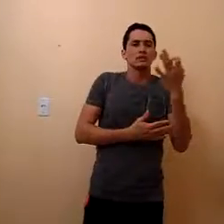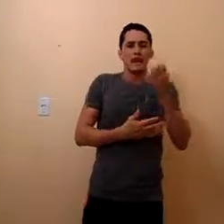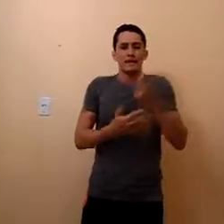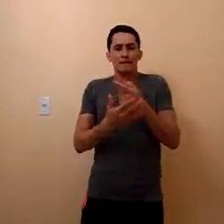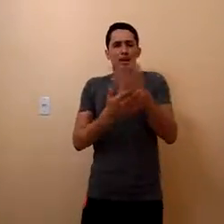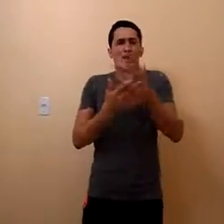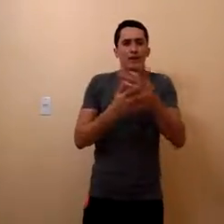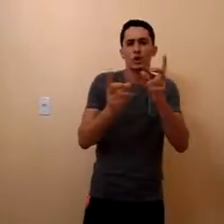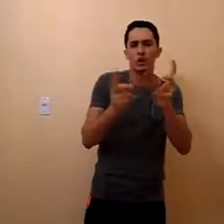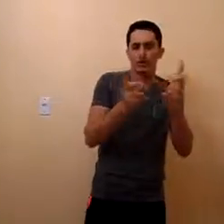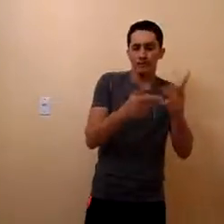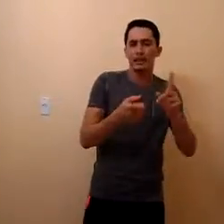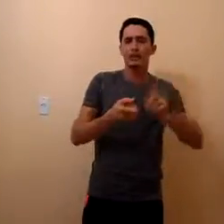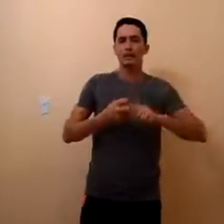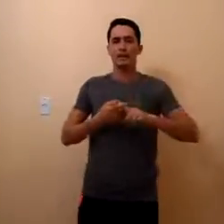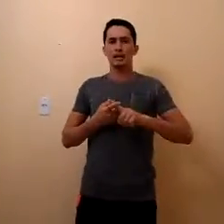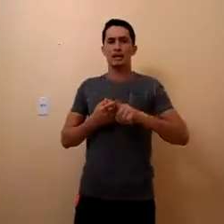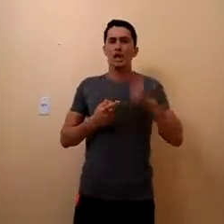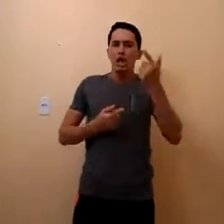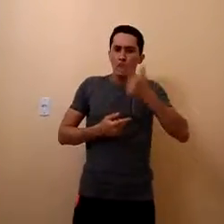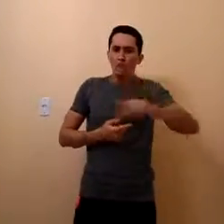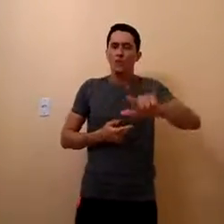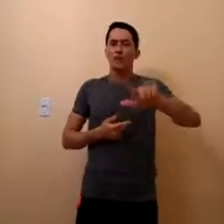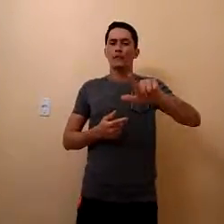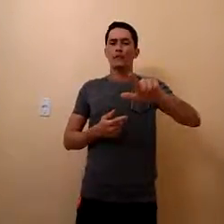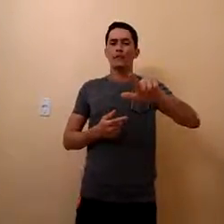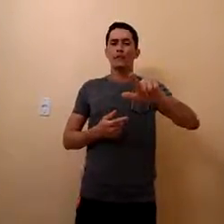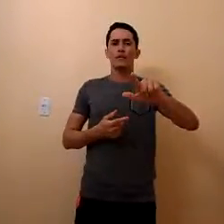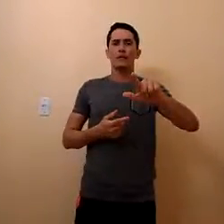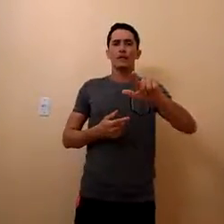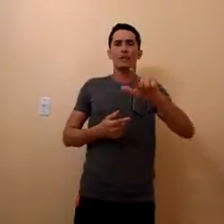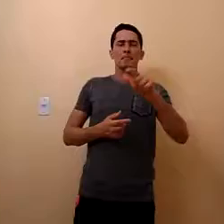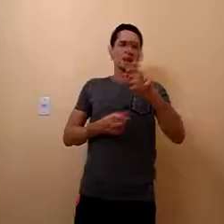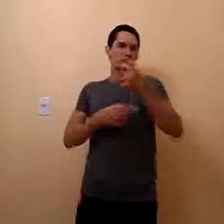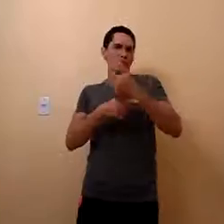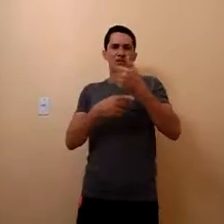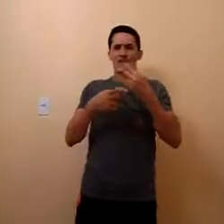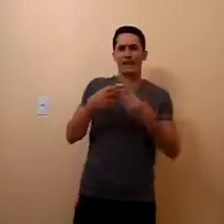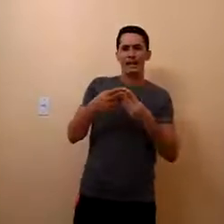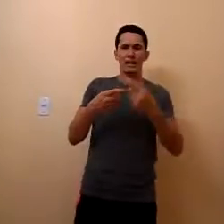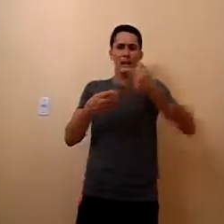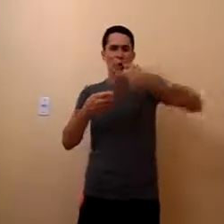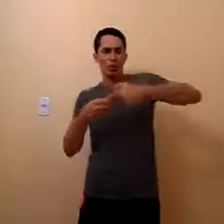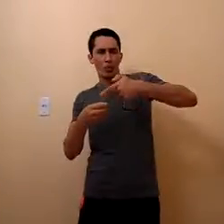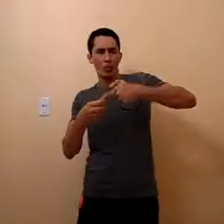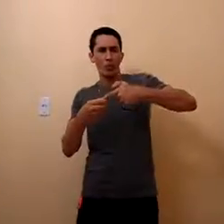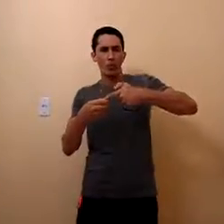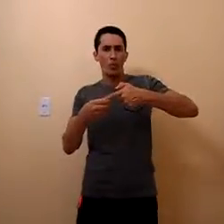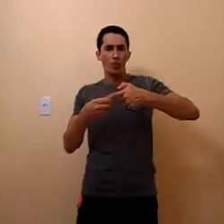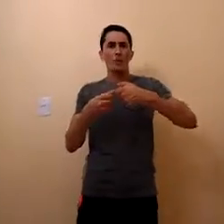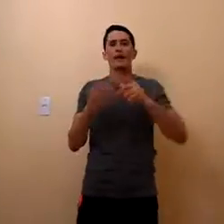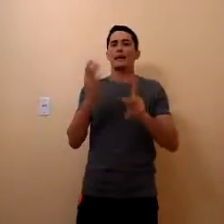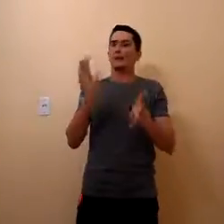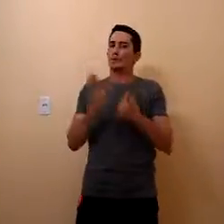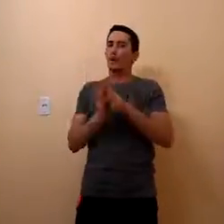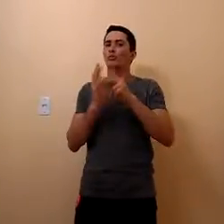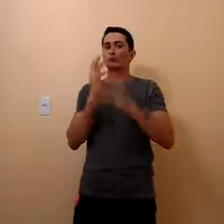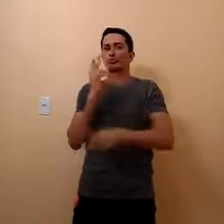vendedores. Lembrando mais uma vez que menos de um terço do preço da gasolina é Petrobras. Hoje os impostos